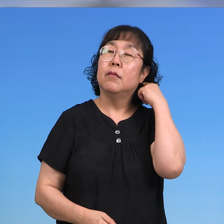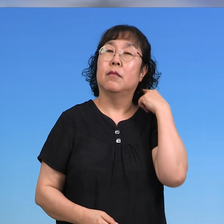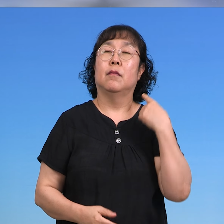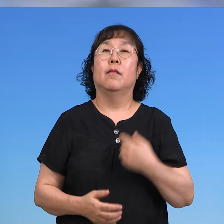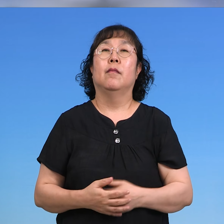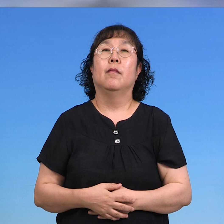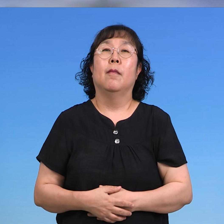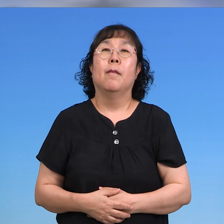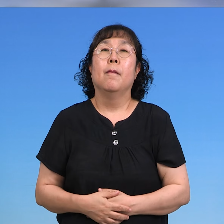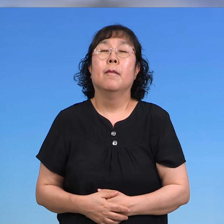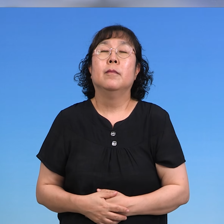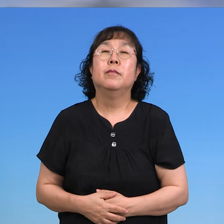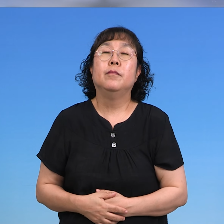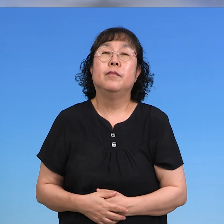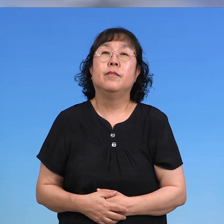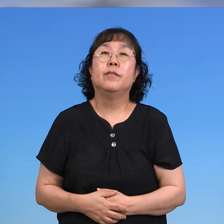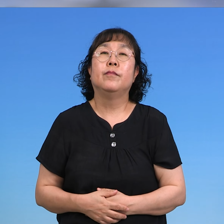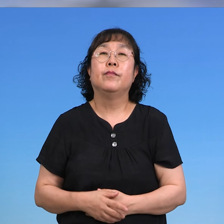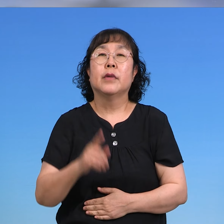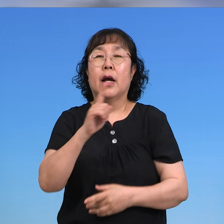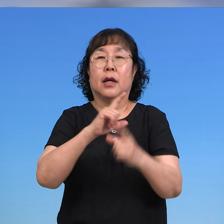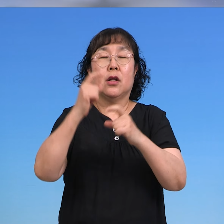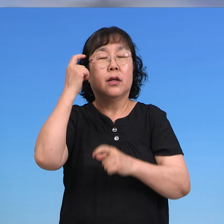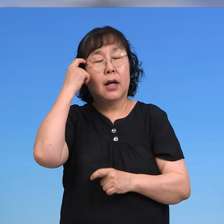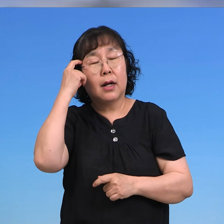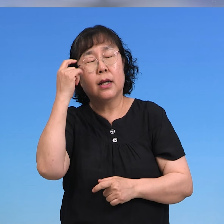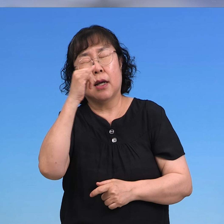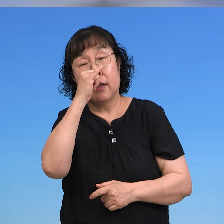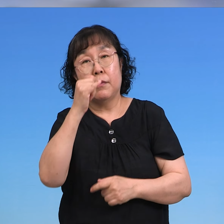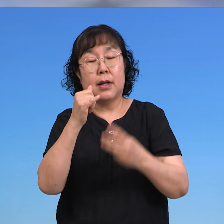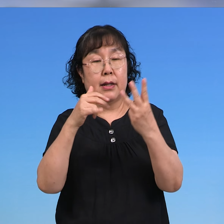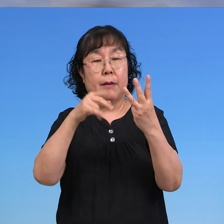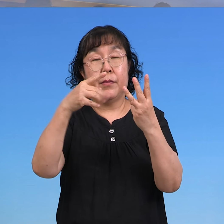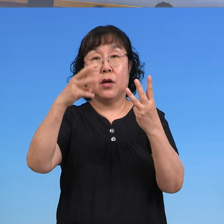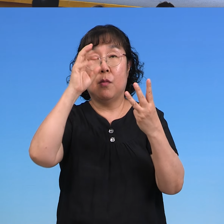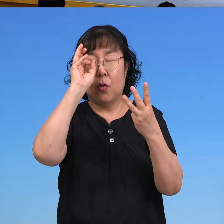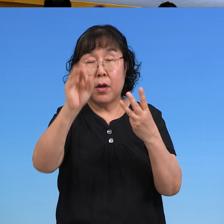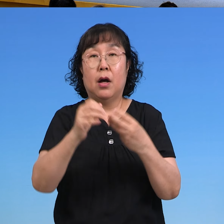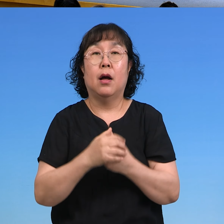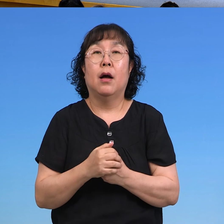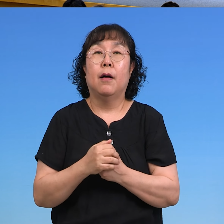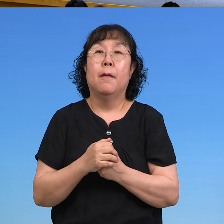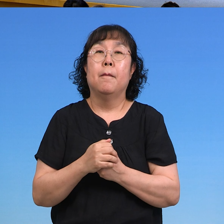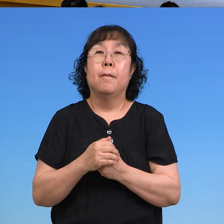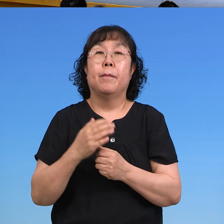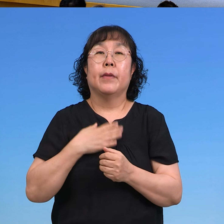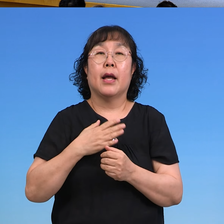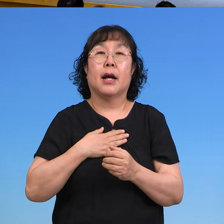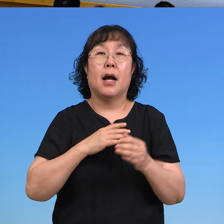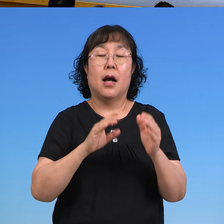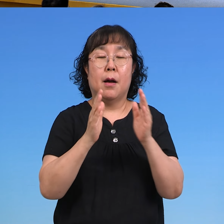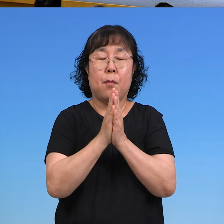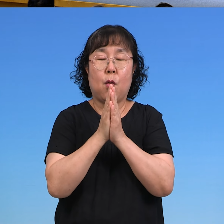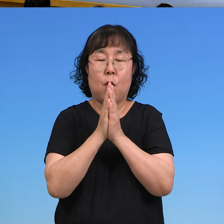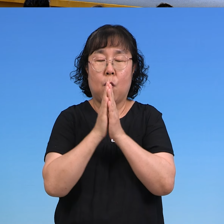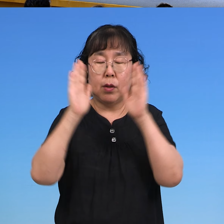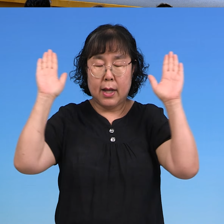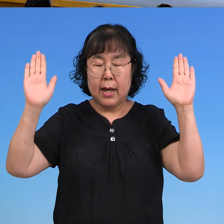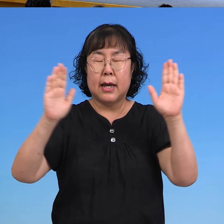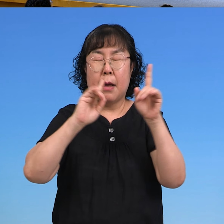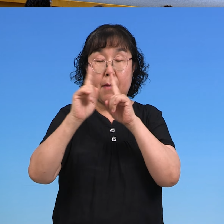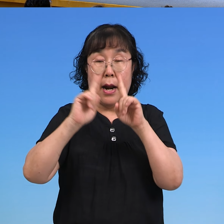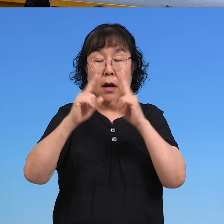그런가 하면은 한 가지 더 살펴봐야 되는데요. 3절을 다시 한번 보십시오. 내가 모세에게 말한 바와 같이